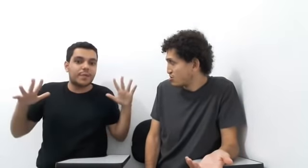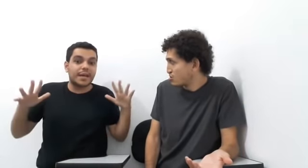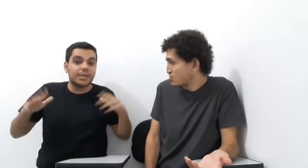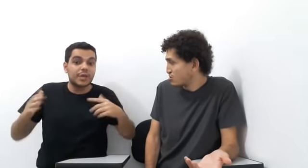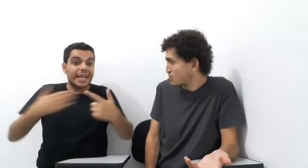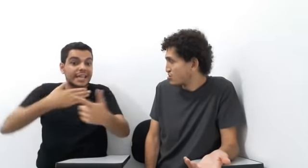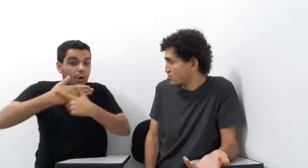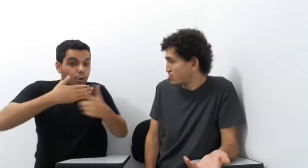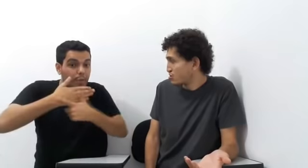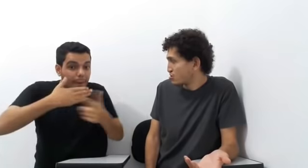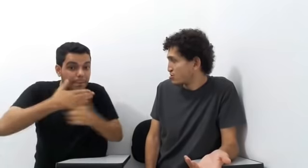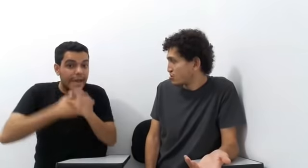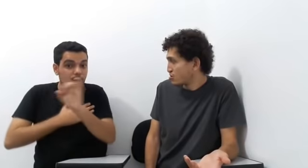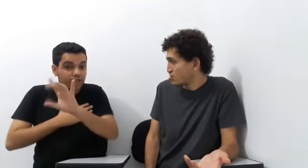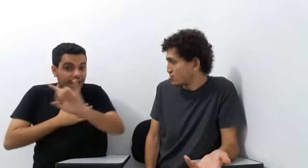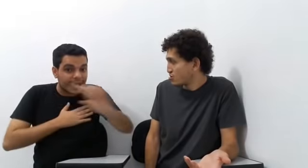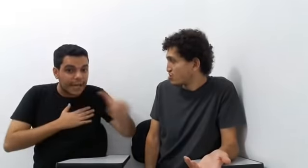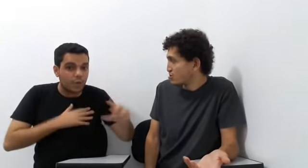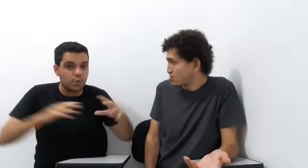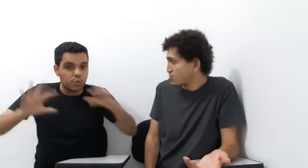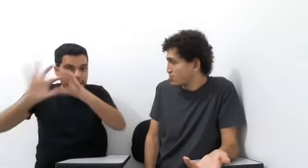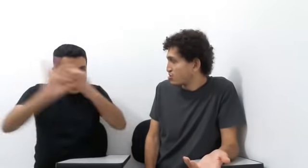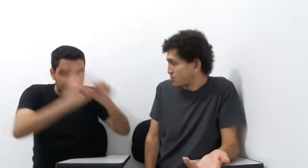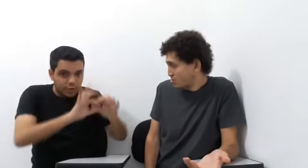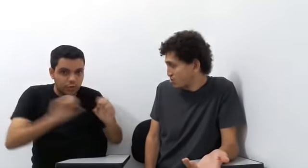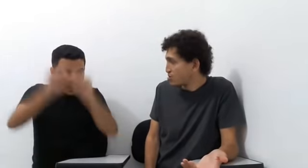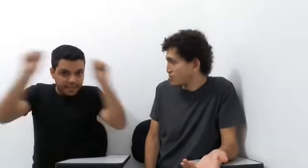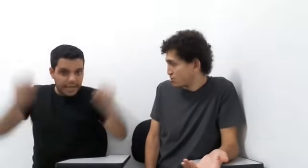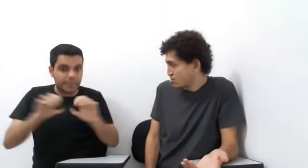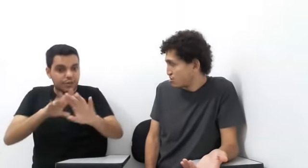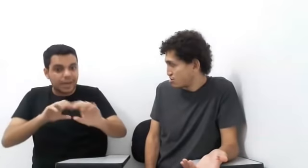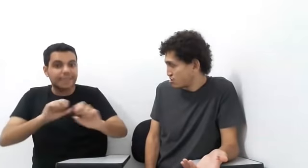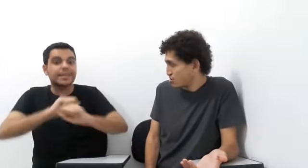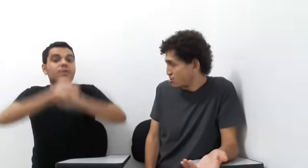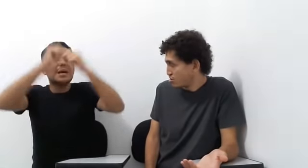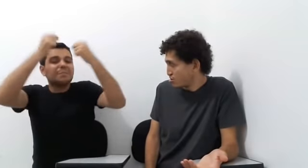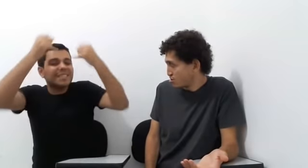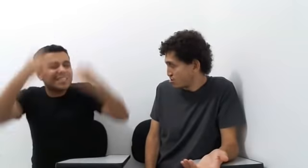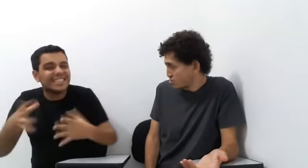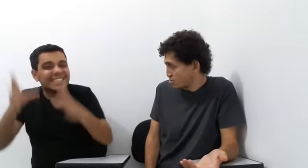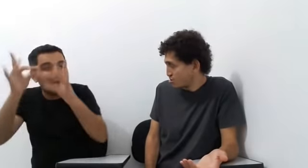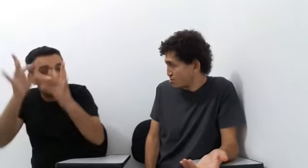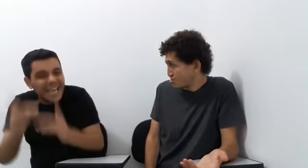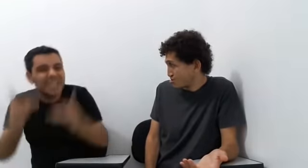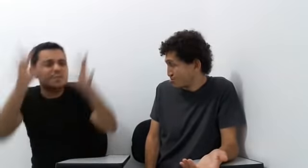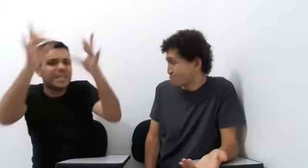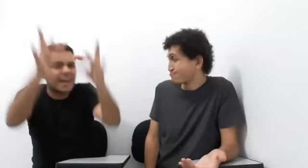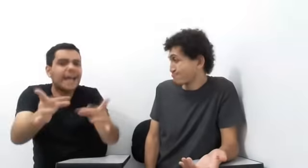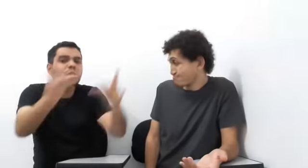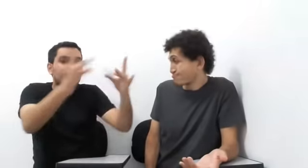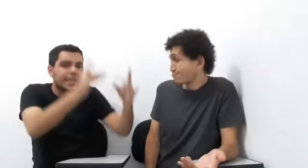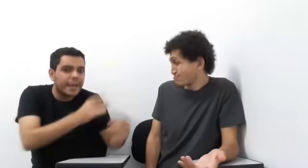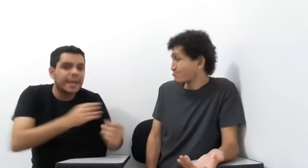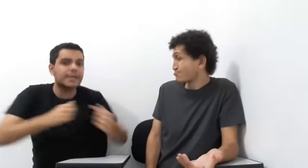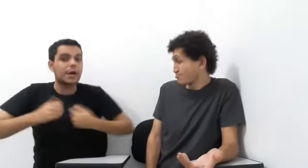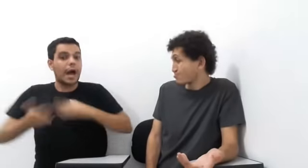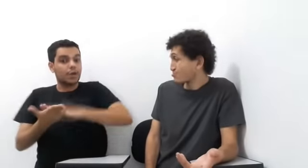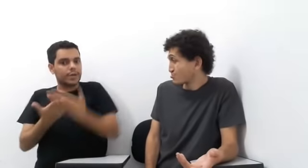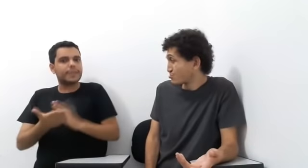isso. Então, o papel de cada um dentro do sistema de educação precisa estar bem explicado e bem claro. Aí o